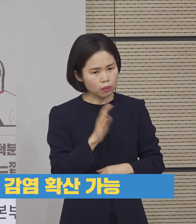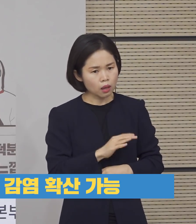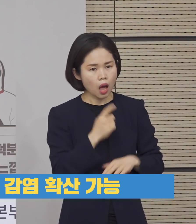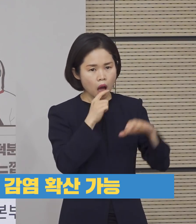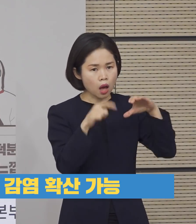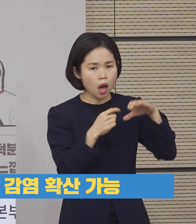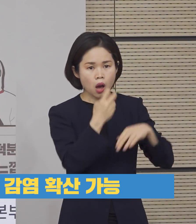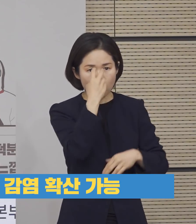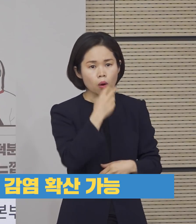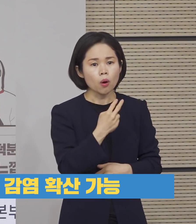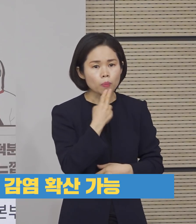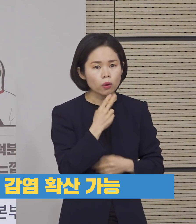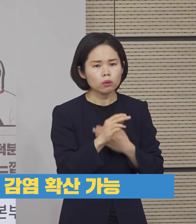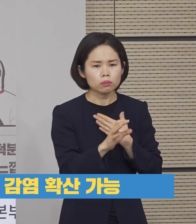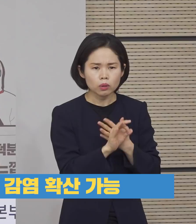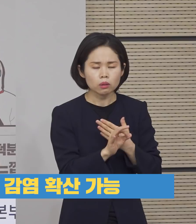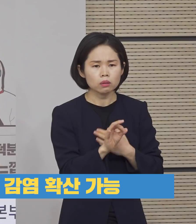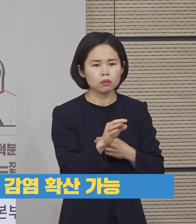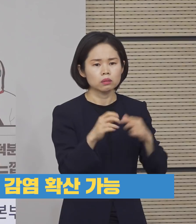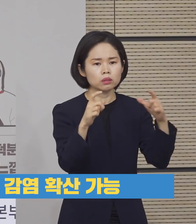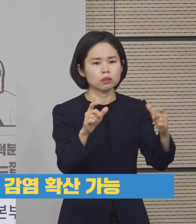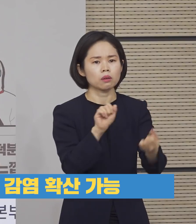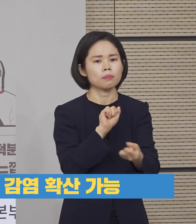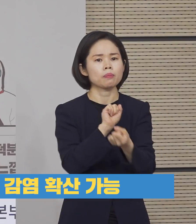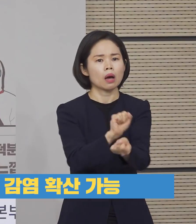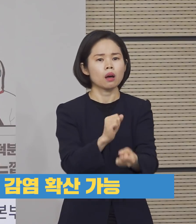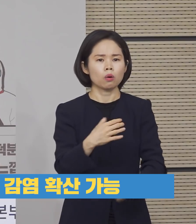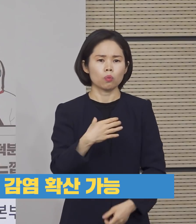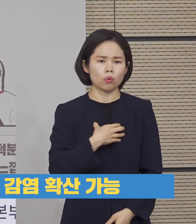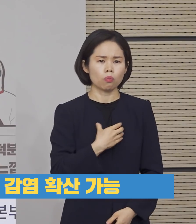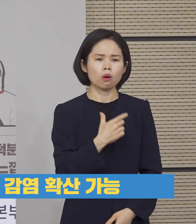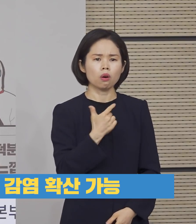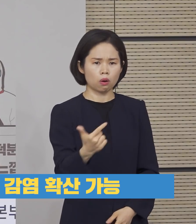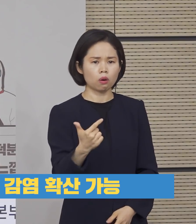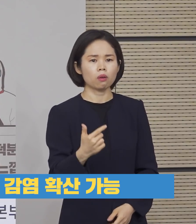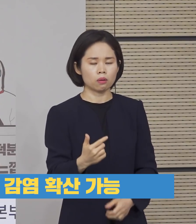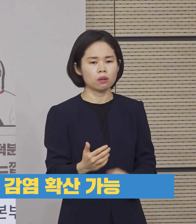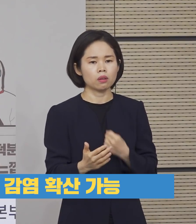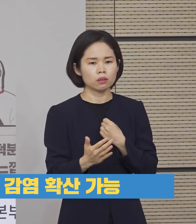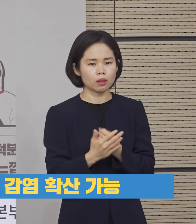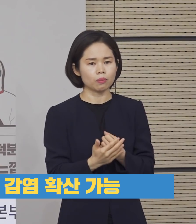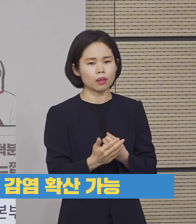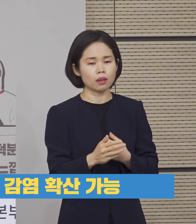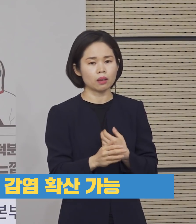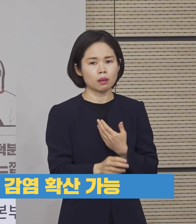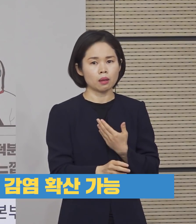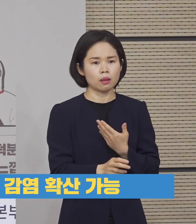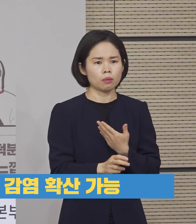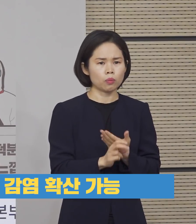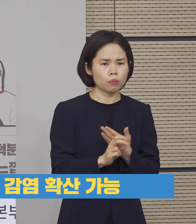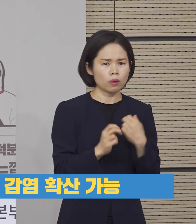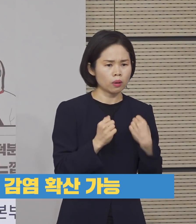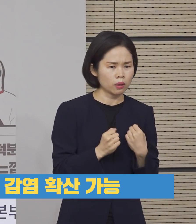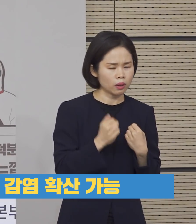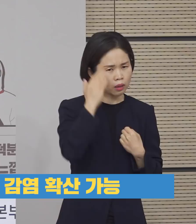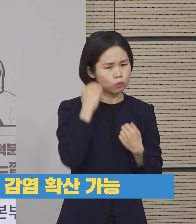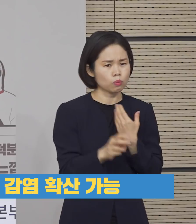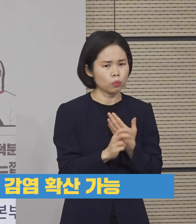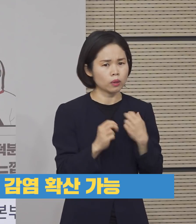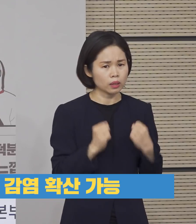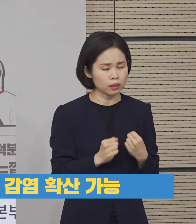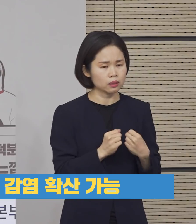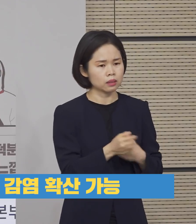있어도 선별진료소를 찾지 않는다면 지역사회 감염으로 확산될 가능성이 있기 때문에